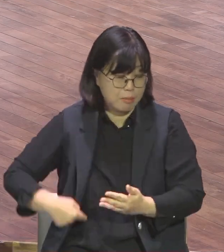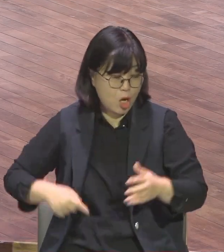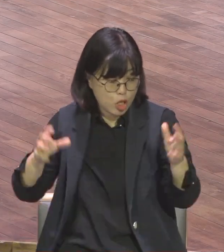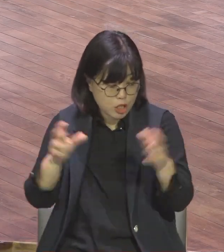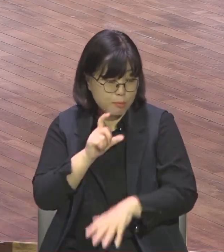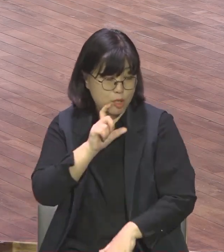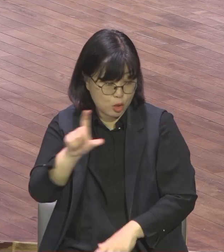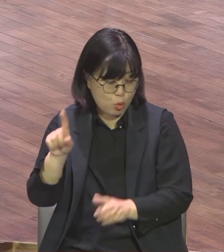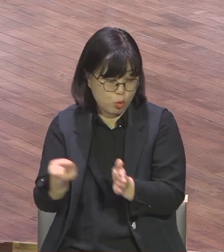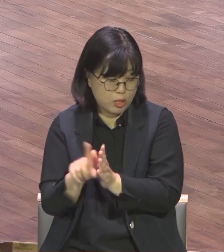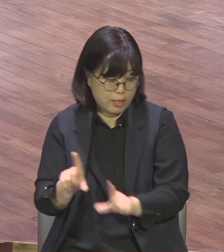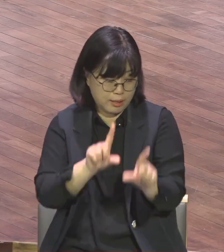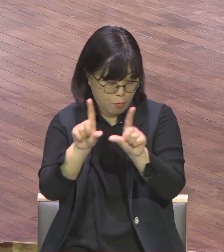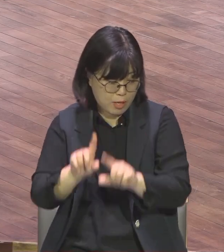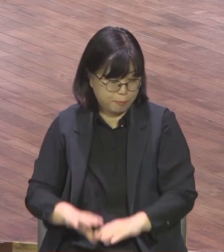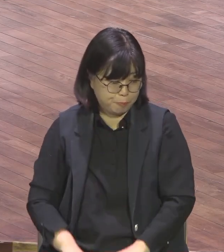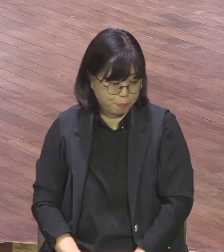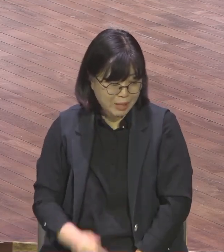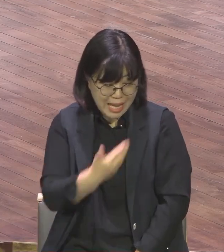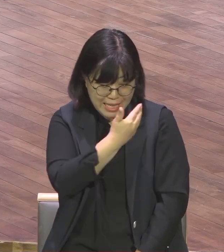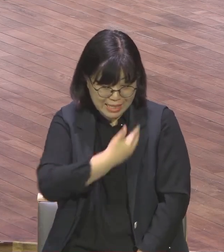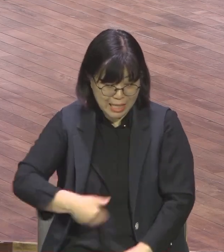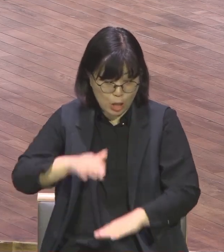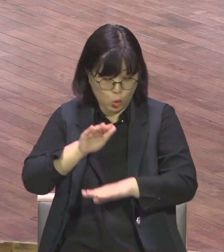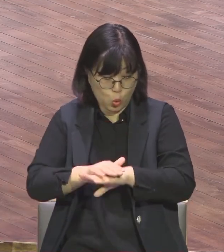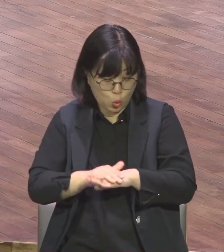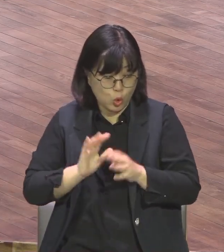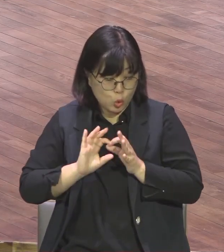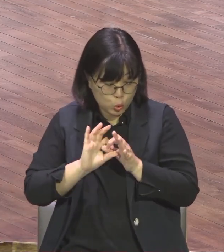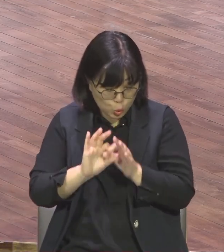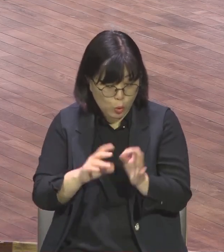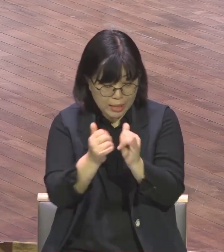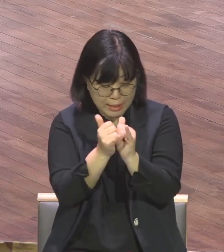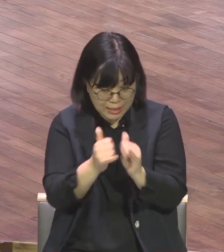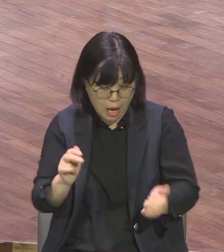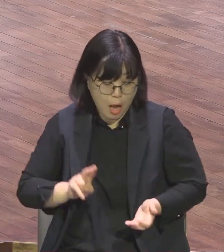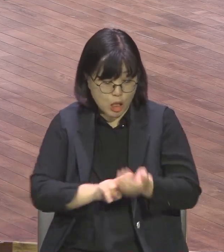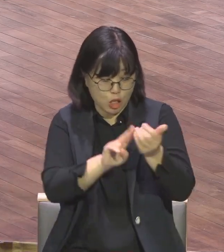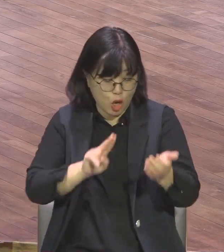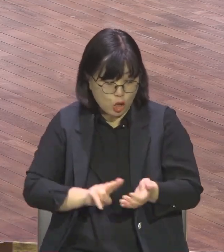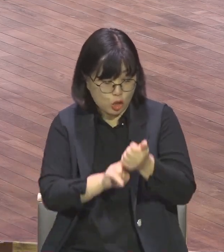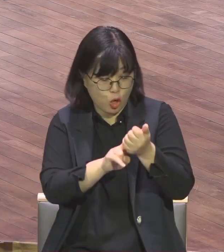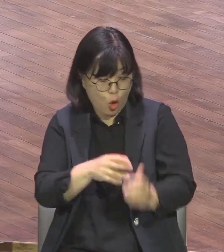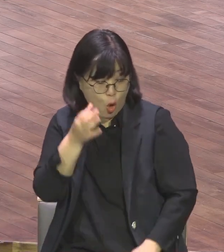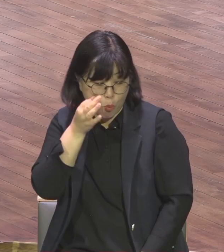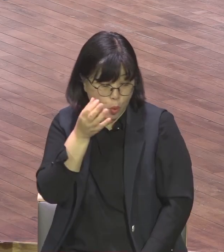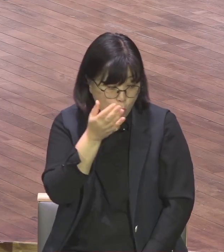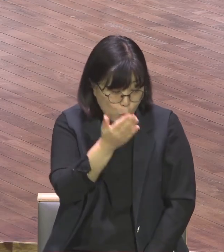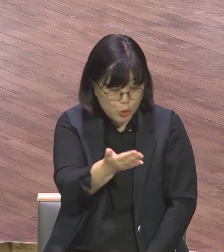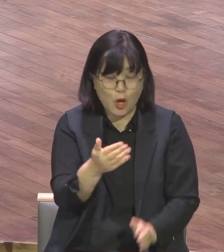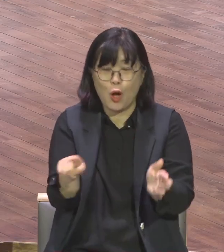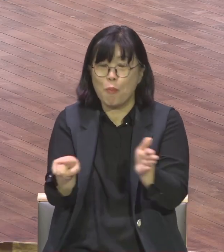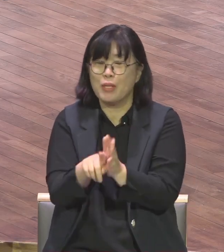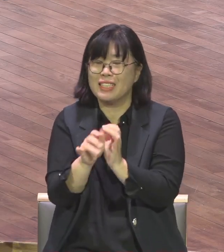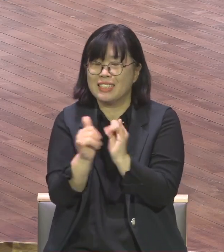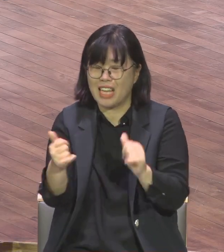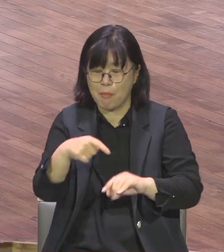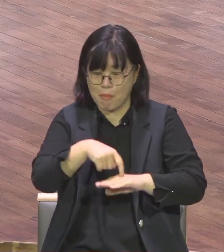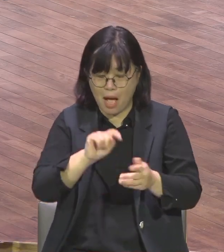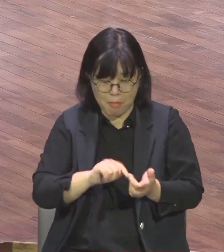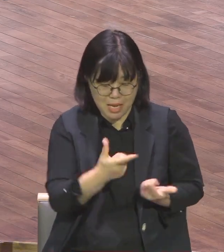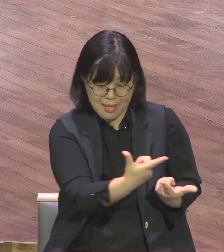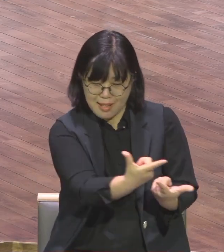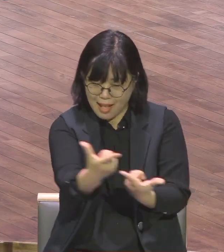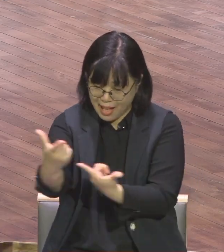사도들의 손을 통하여 민간의 표적과 기사가 많이 일어나며 믿는 사람이 다 마음을 갖춰야